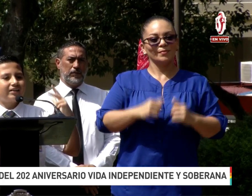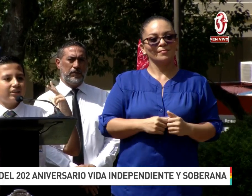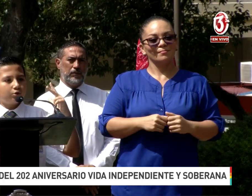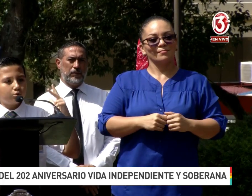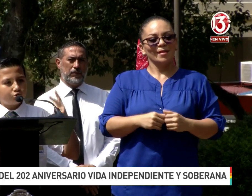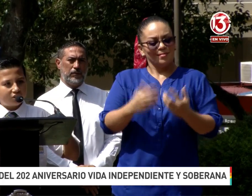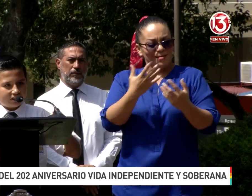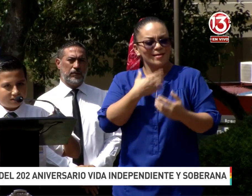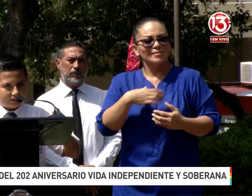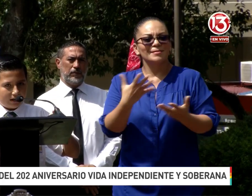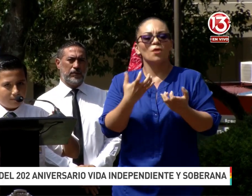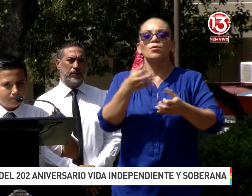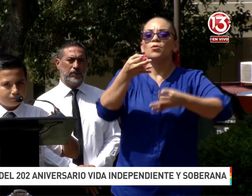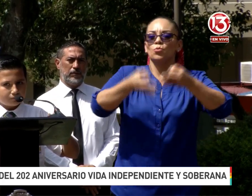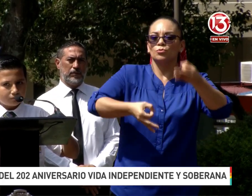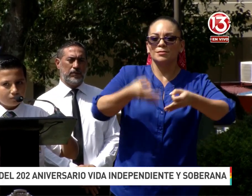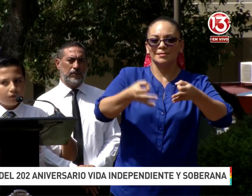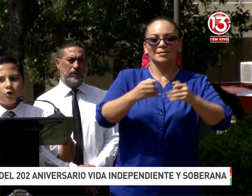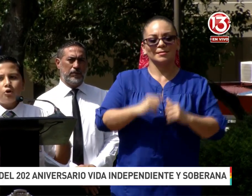garra y justicia.